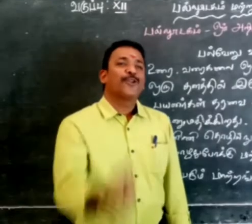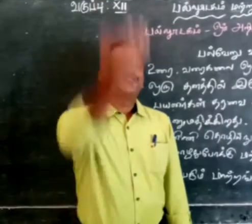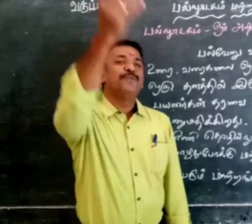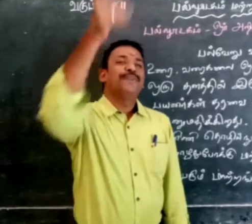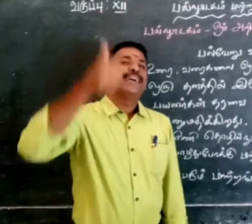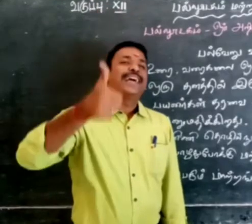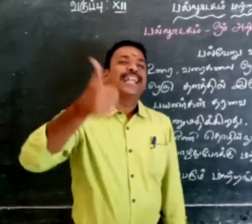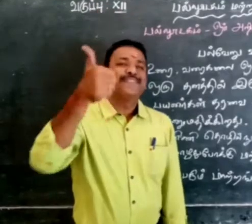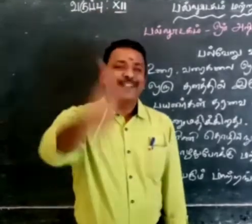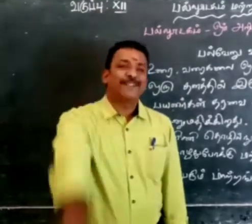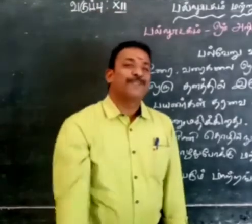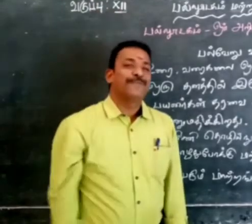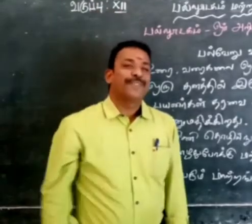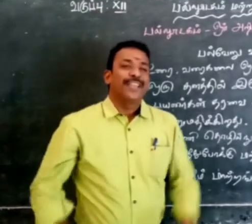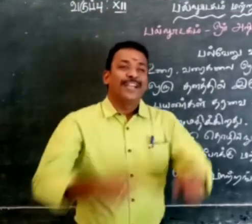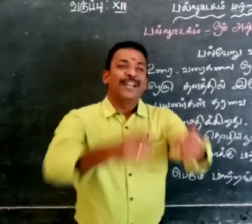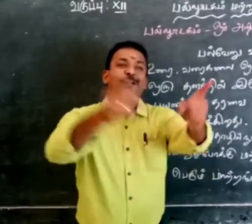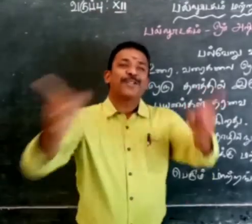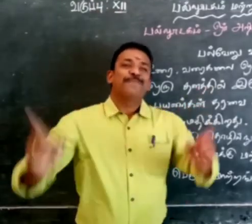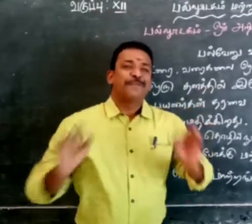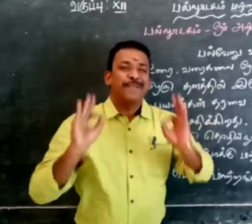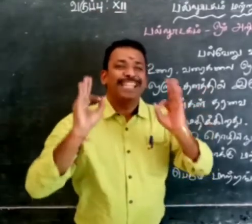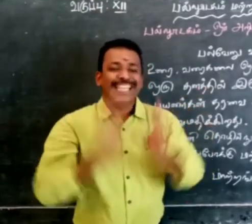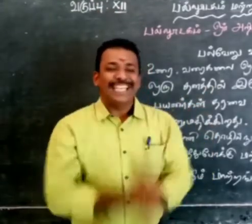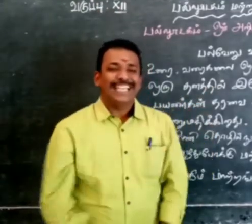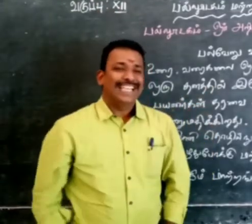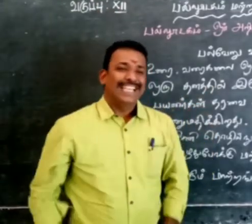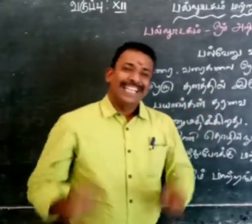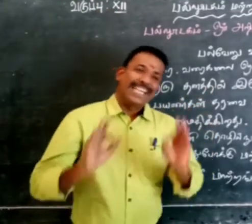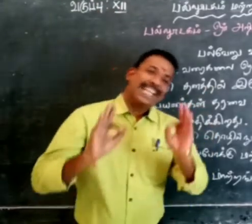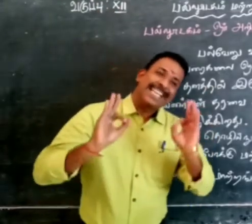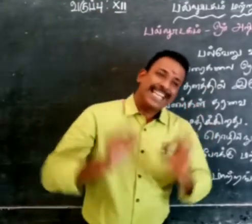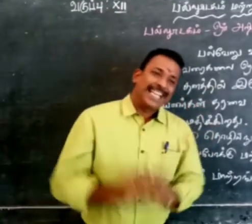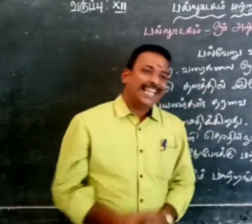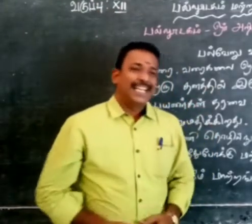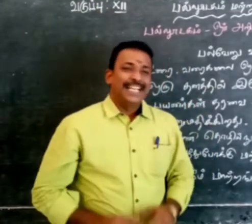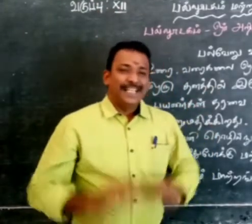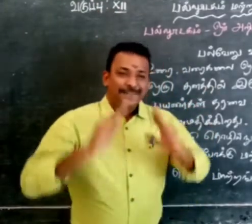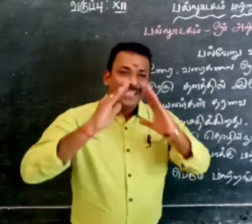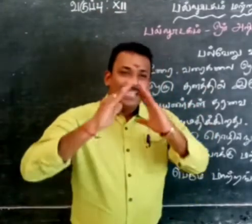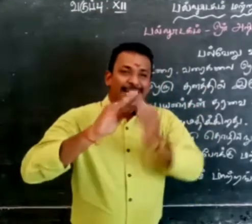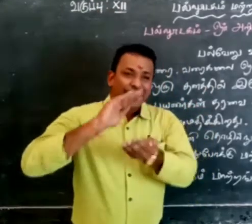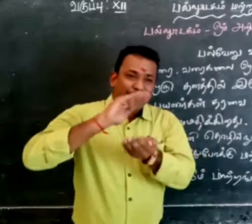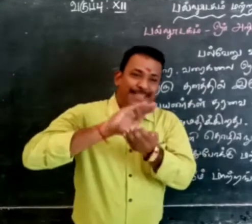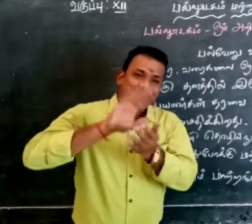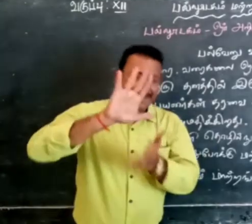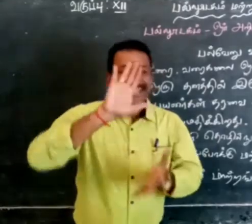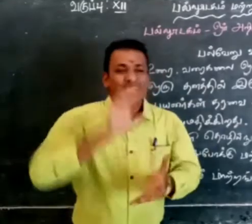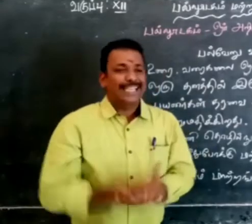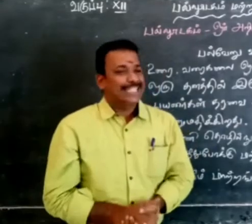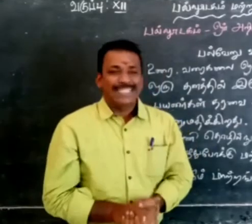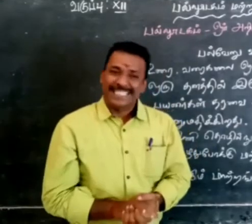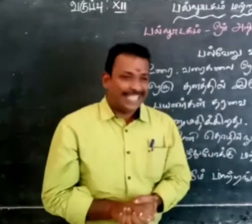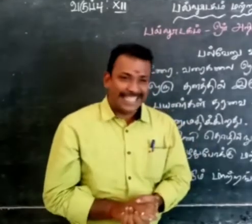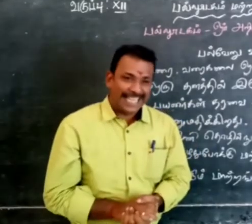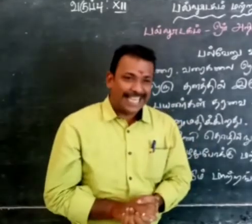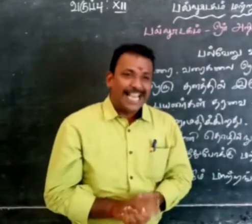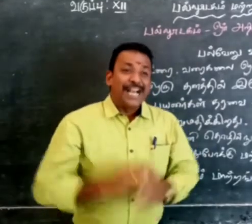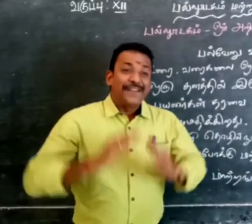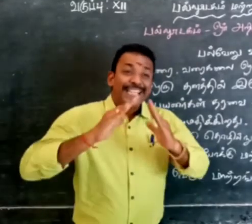எல்லோருக்கும் காலை வணக்கம். எல்லோரும் எப்படி இருக்கீங்க? நல்லா இருக்கீங்களா? வீட்டில் பத்திரமா இருங்க, சரிங்களா? வீட்டில்